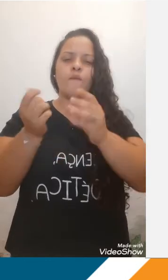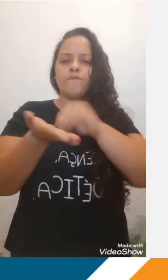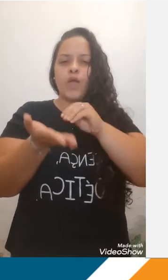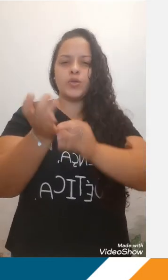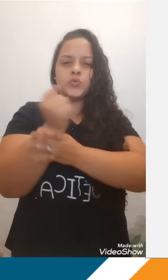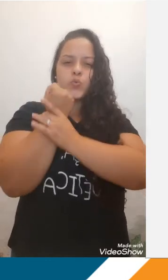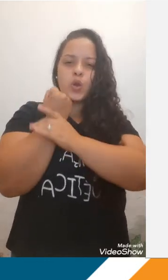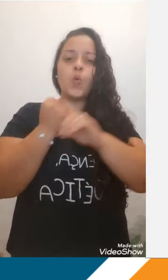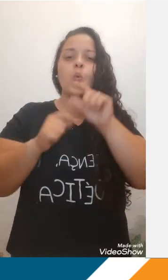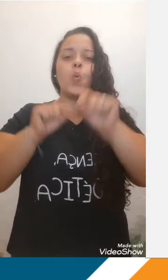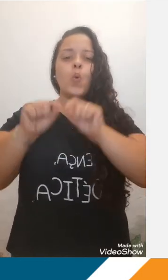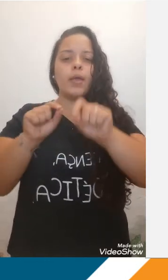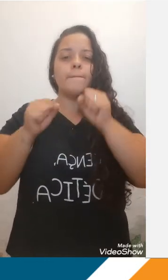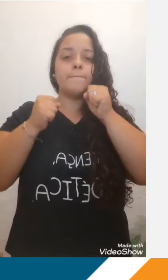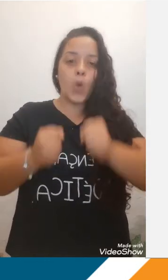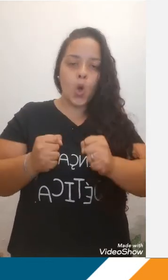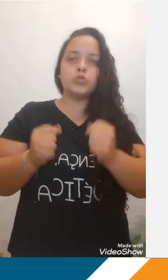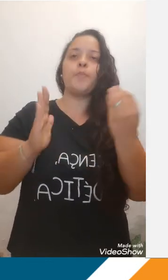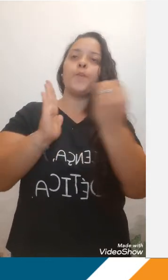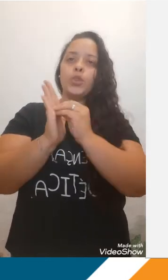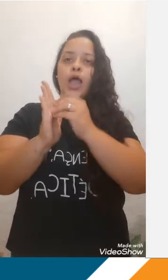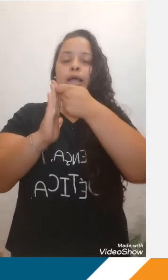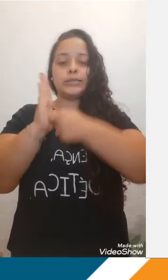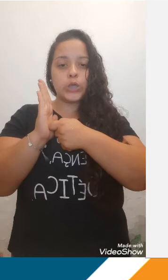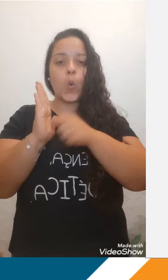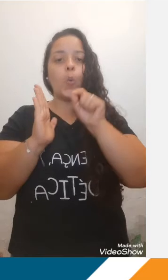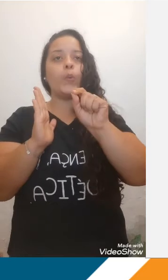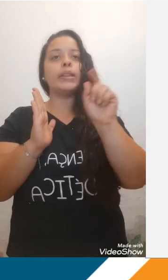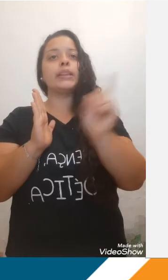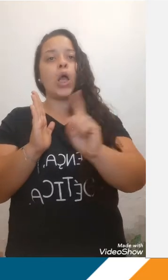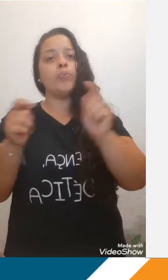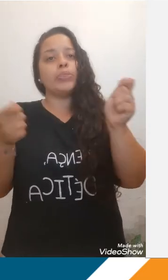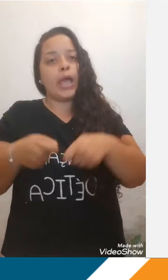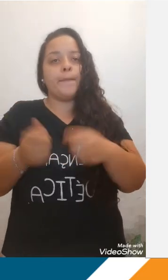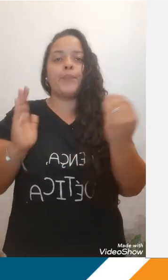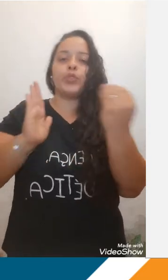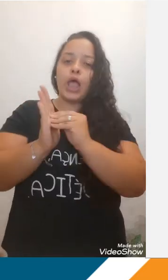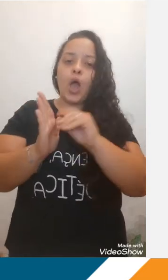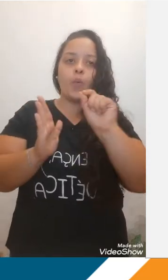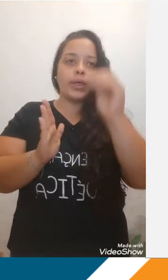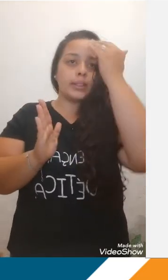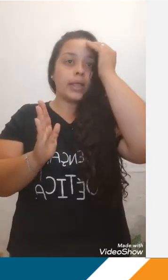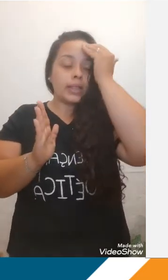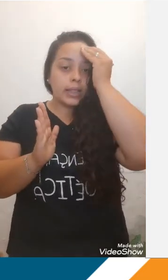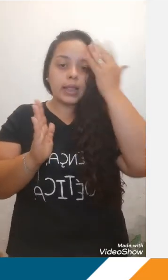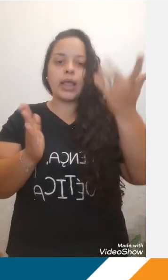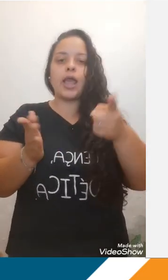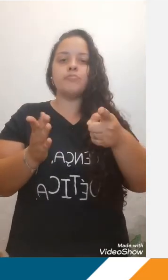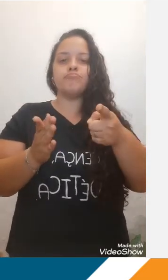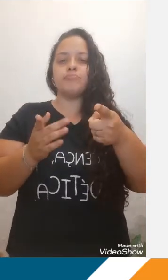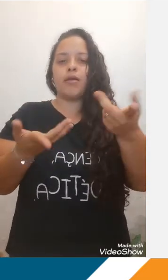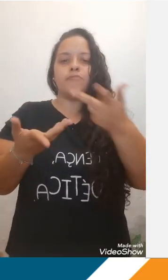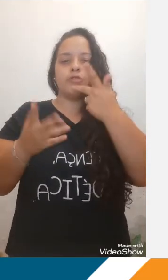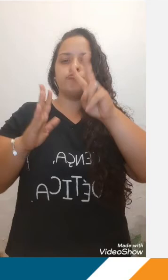alunos a respeito do que pode ser colocado na redação, o que não é adequado, o que não compreende o repertório sociocultural